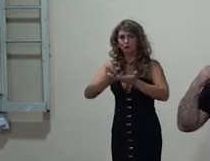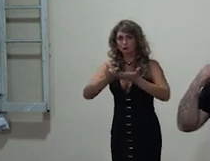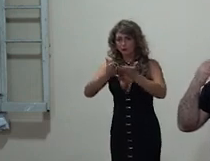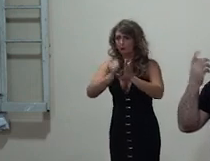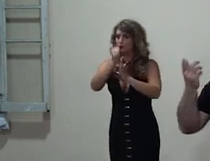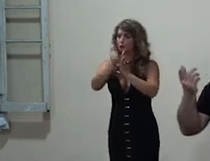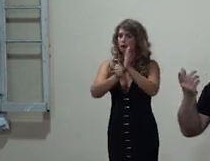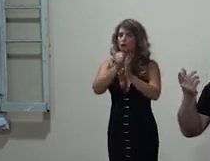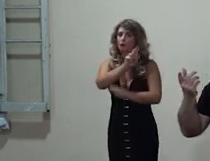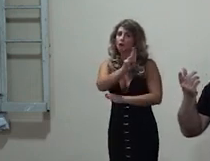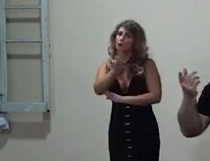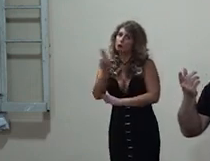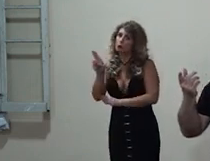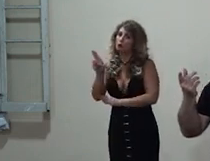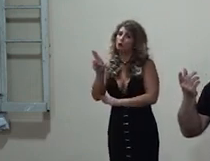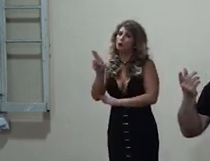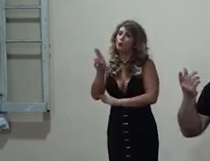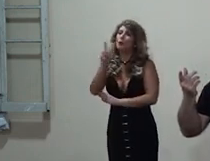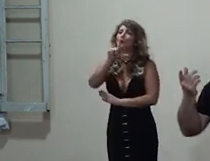Paranaguá, que se chama